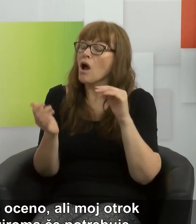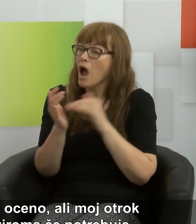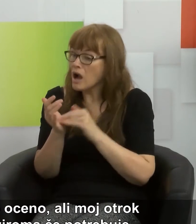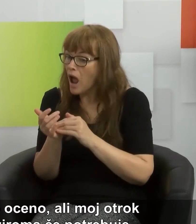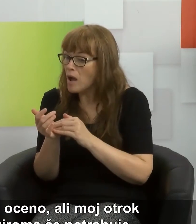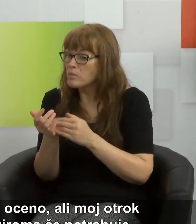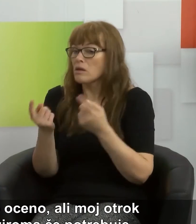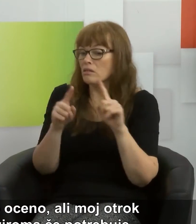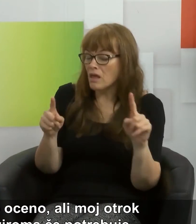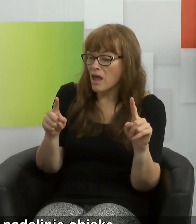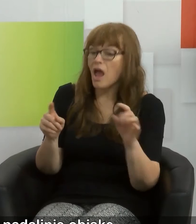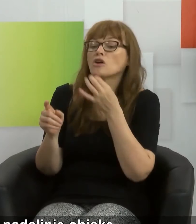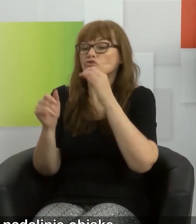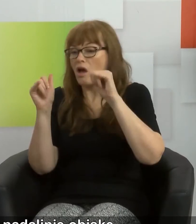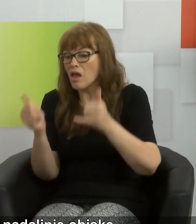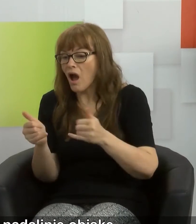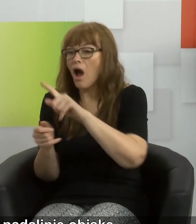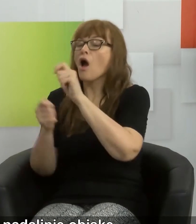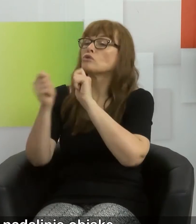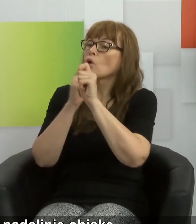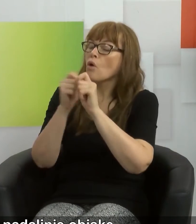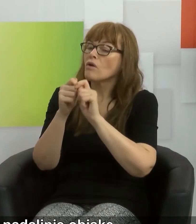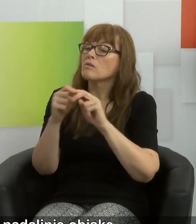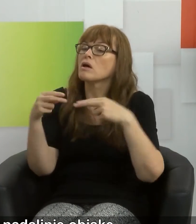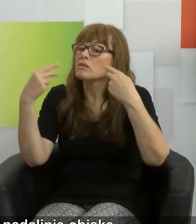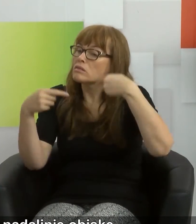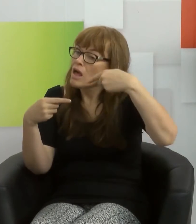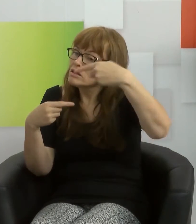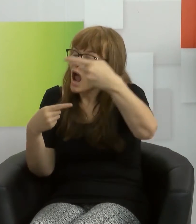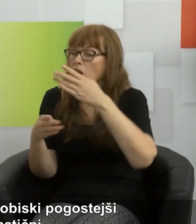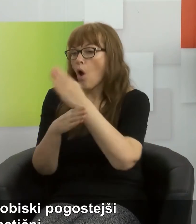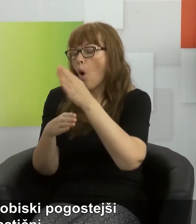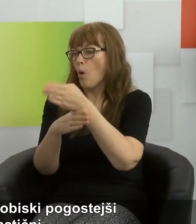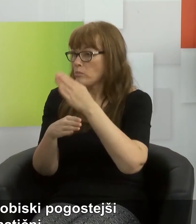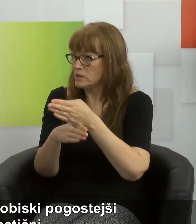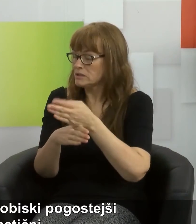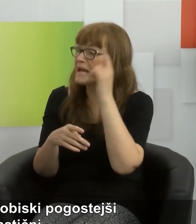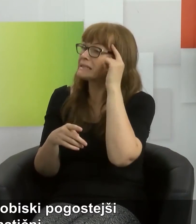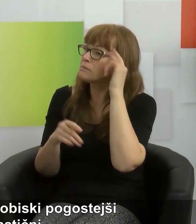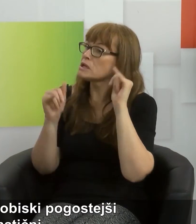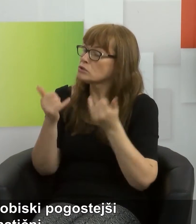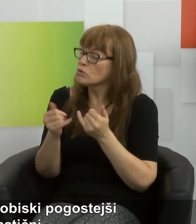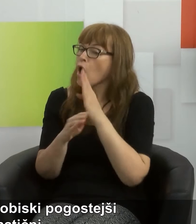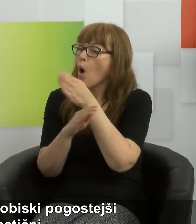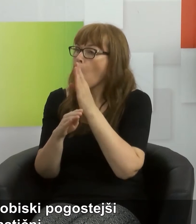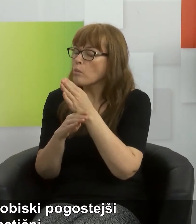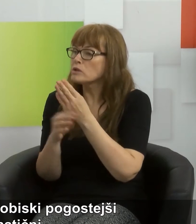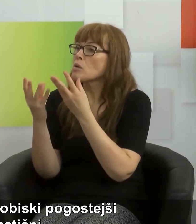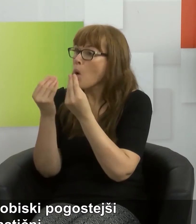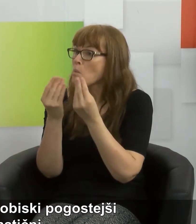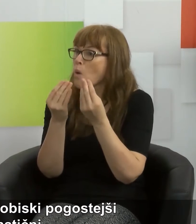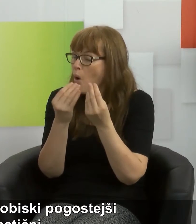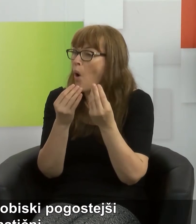ne, oziroma če potrebuje, se dogovarjamo za nadaljne obiske. Smiselno je, da so obiski